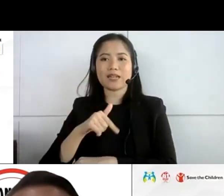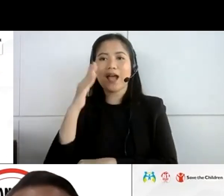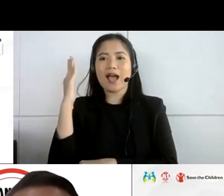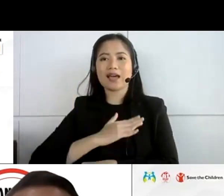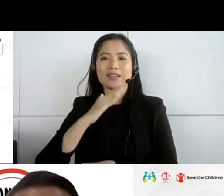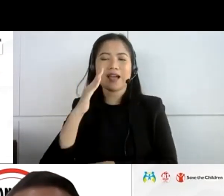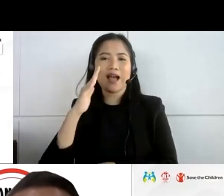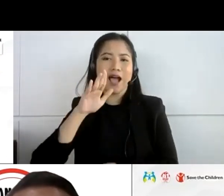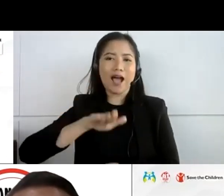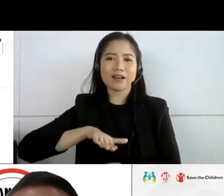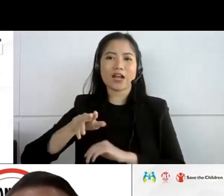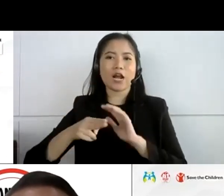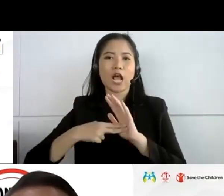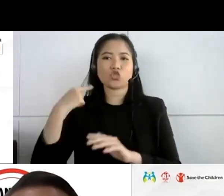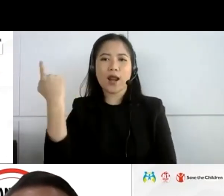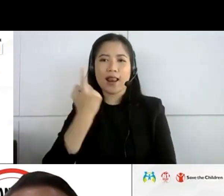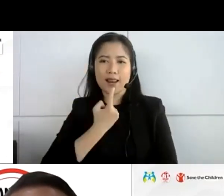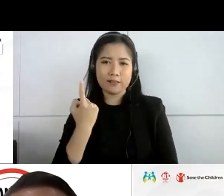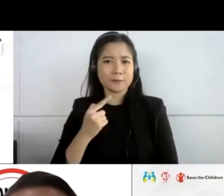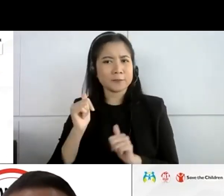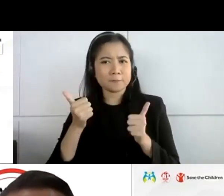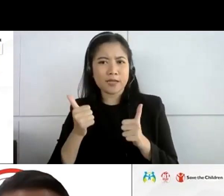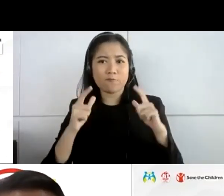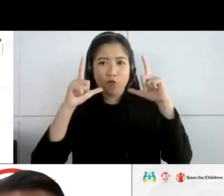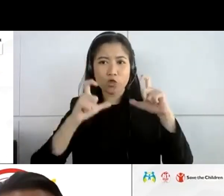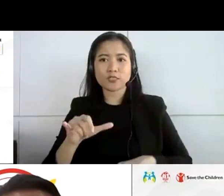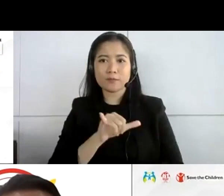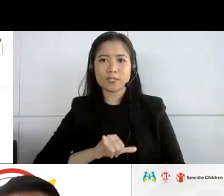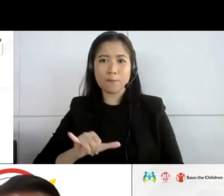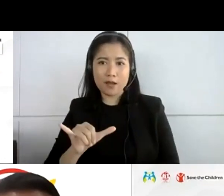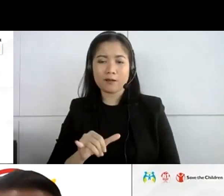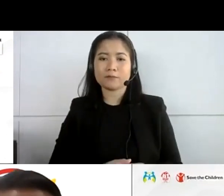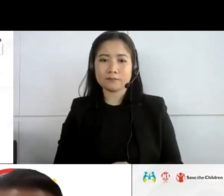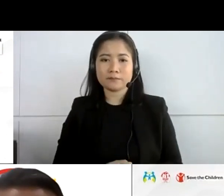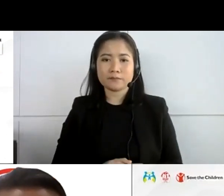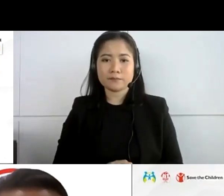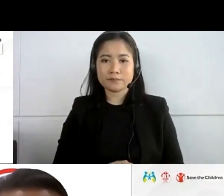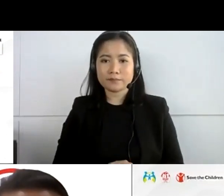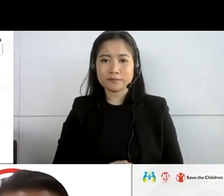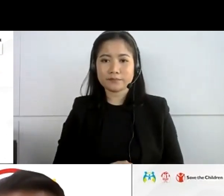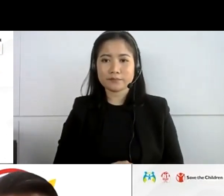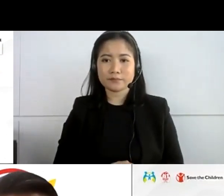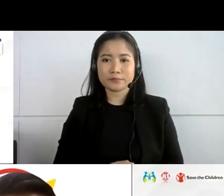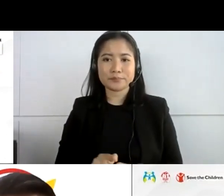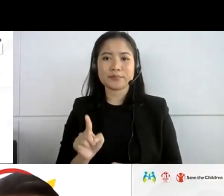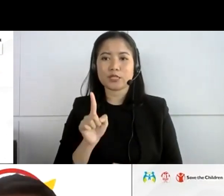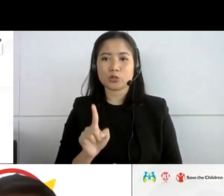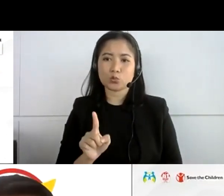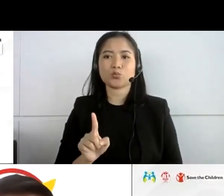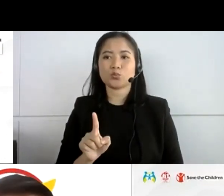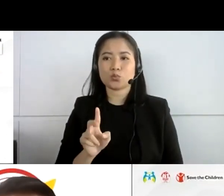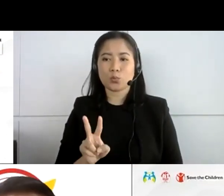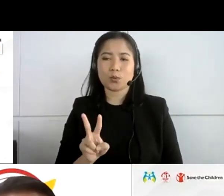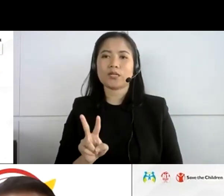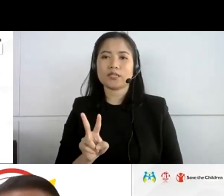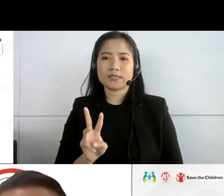kita sama-sama bersiap untuk berfoto bersama. Saya kasih aba-aba. 1,